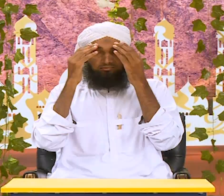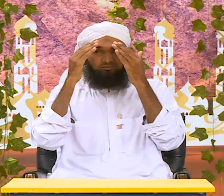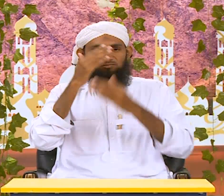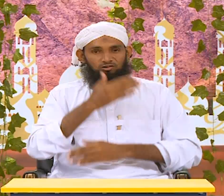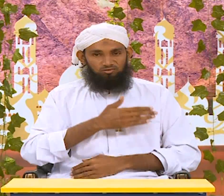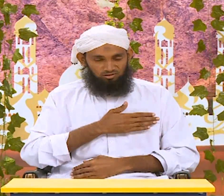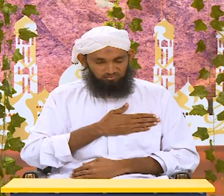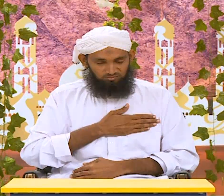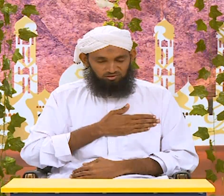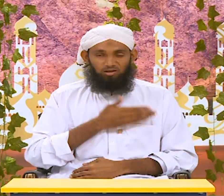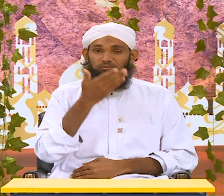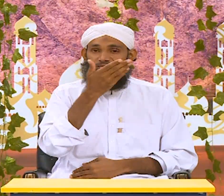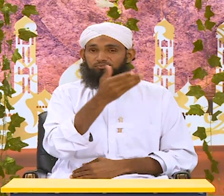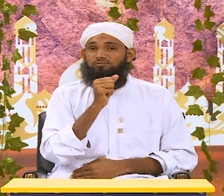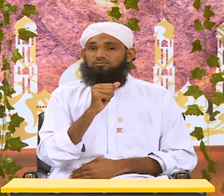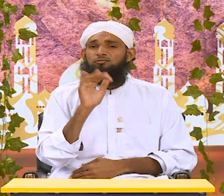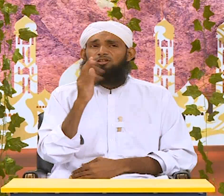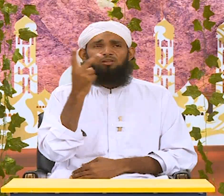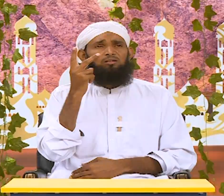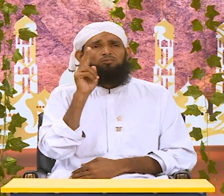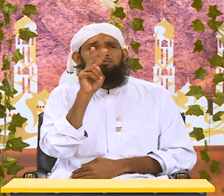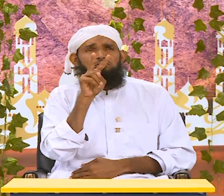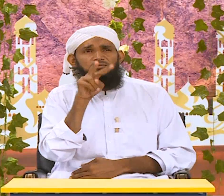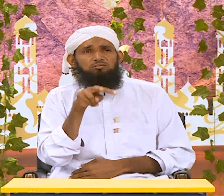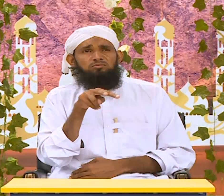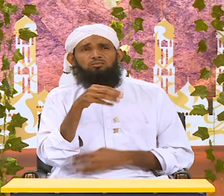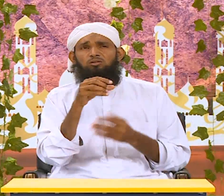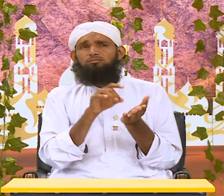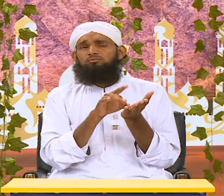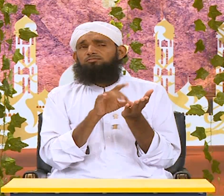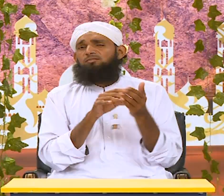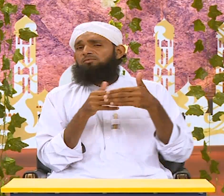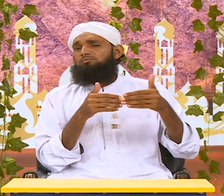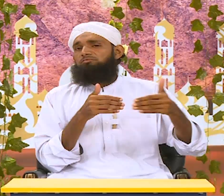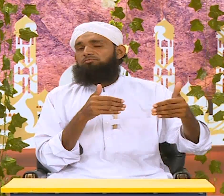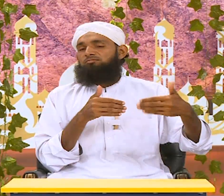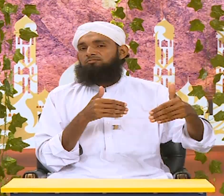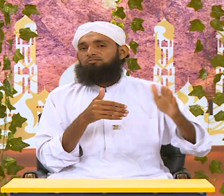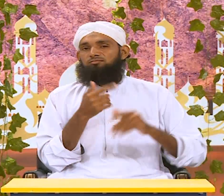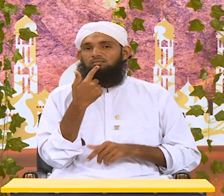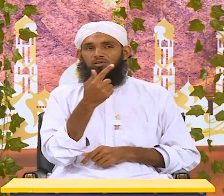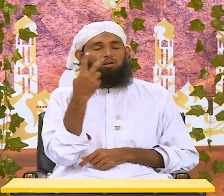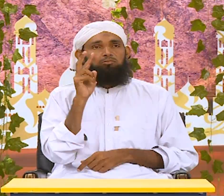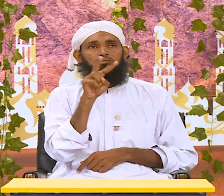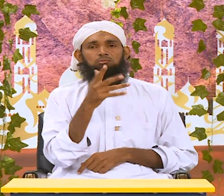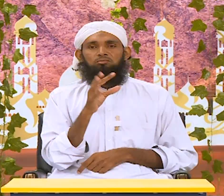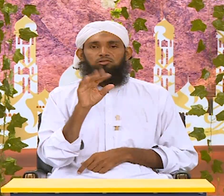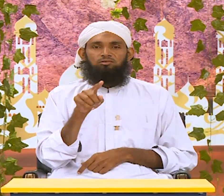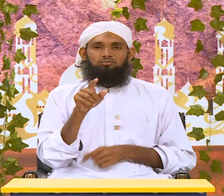علیہ وآلہ وصحبہ وسلم کسی چیز کو دھتکار رہے ہیں، حالانکہ وہاں کچھ نظر نہیں آ رہا تھا۔ میں نے عرض کی، یا رسول اللہ